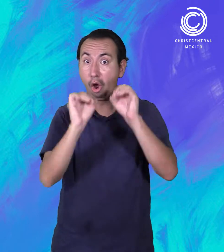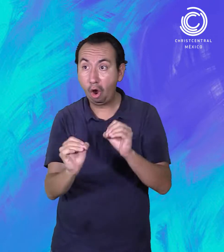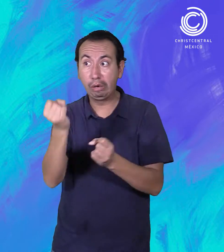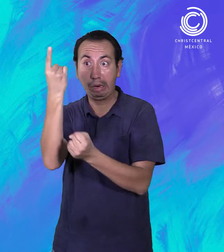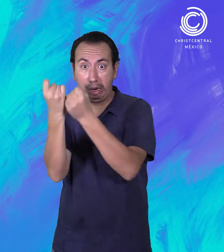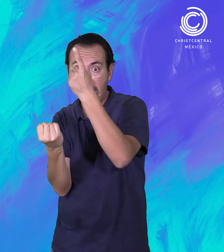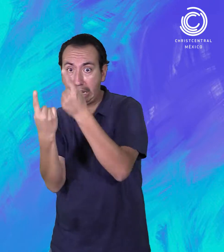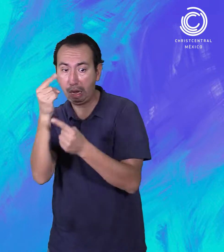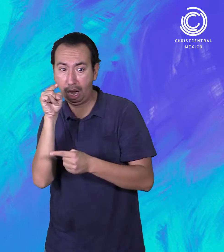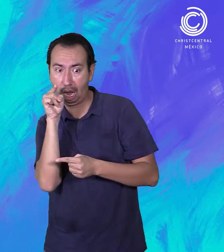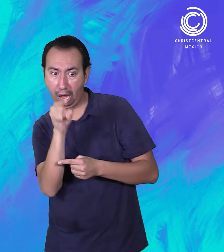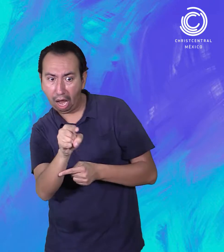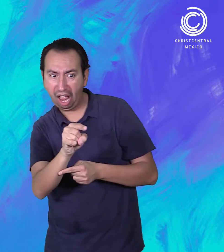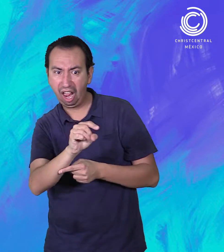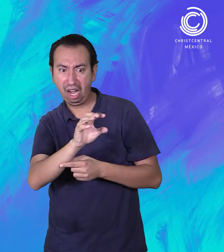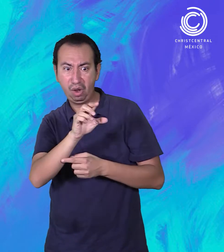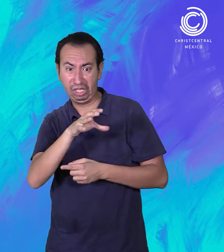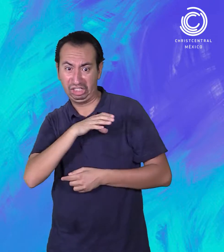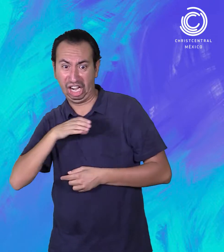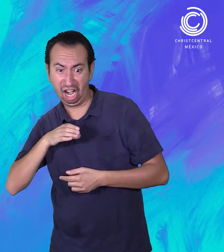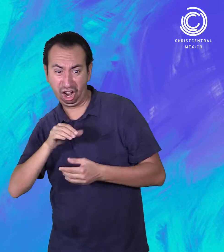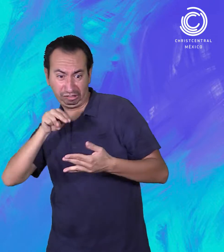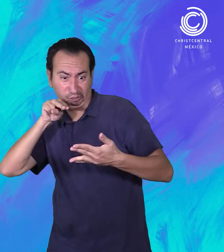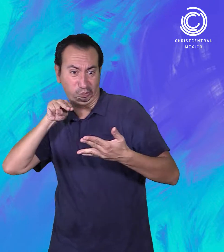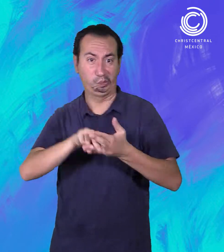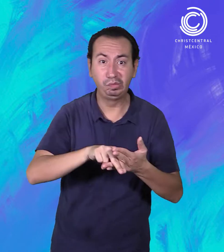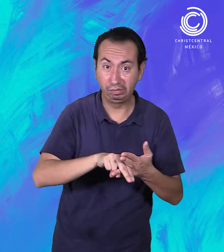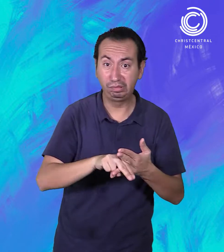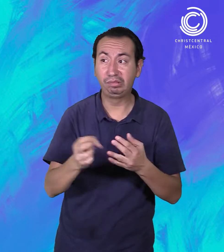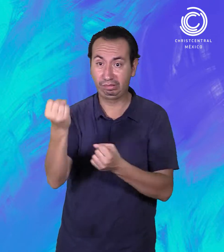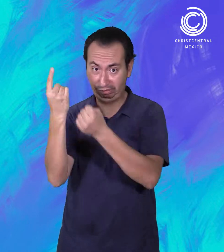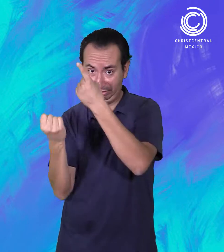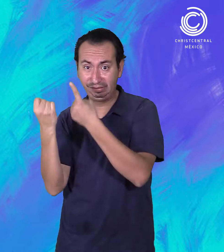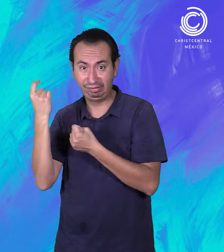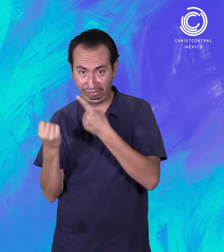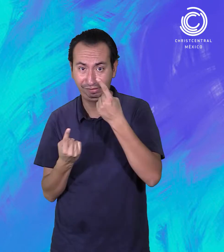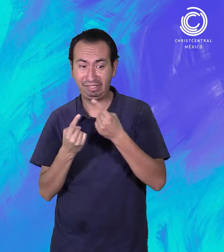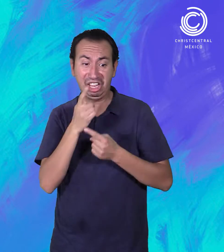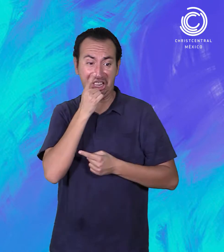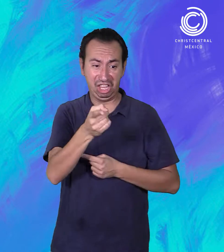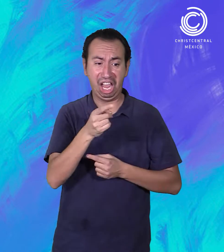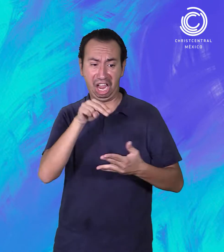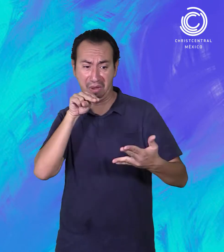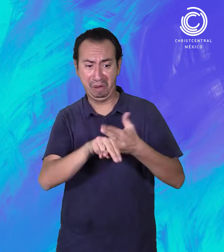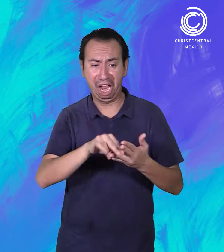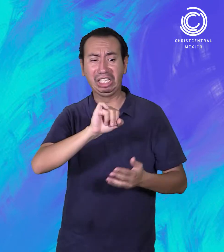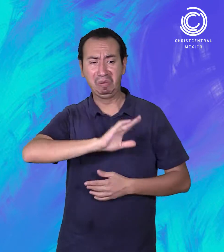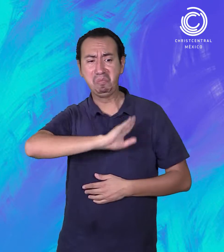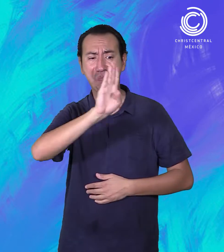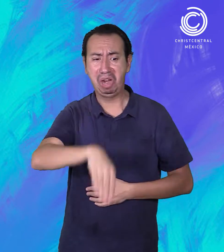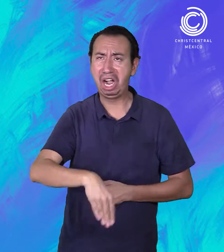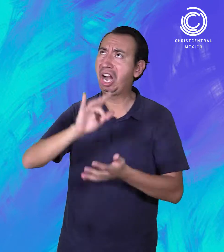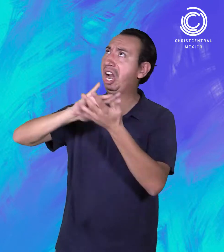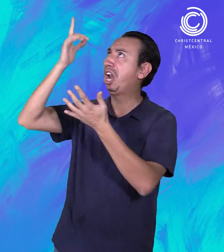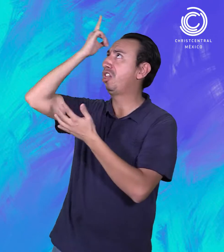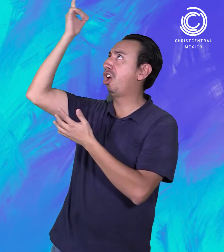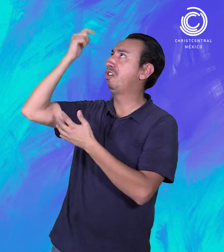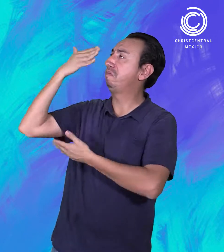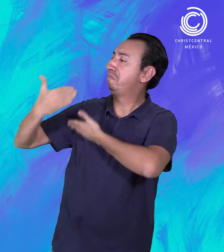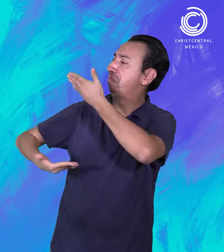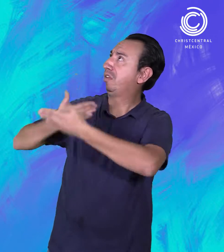mate pensará que rinde servicio a Dios. Esto nos lo explicó Eliseo en la sesión pasada. Un ejemplo de